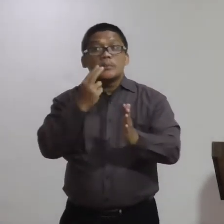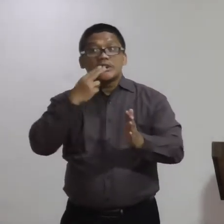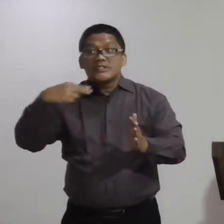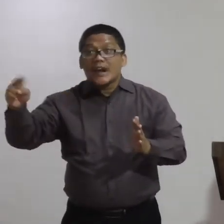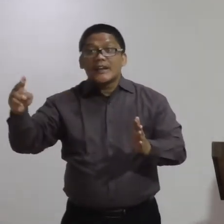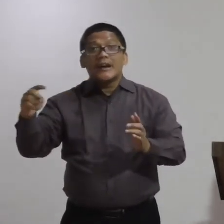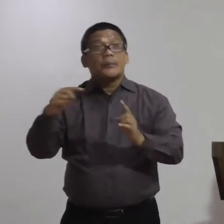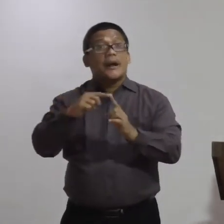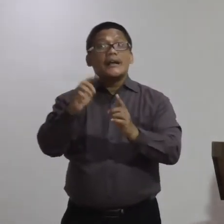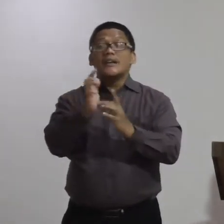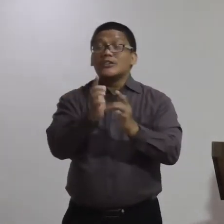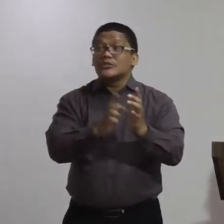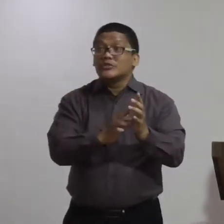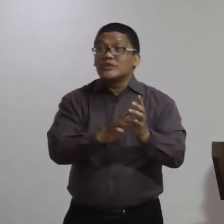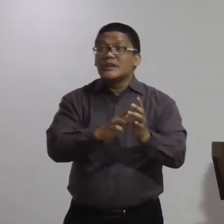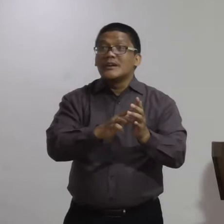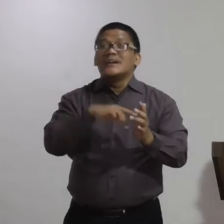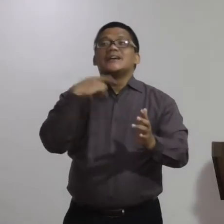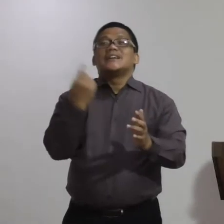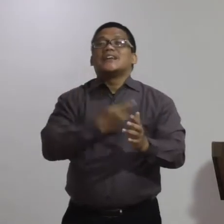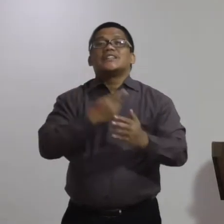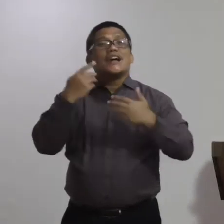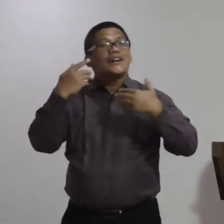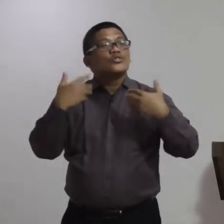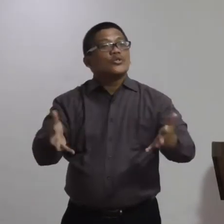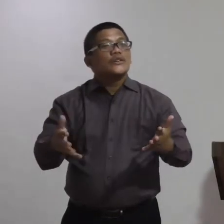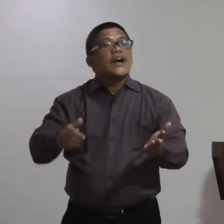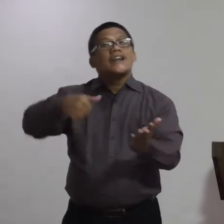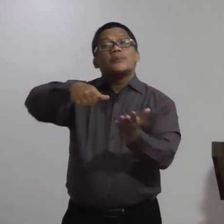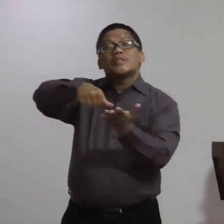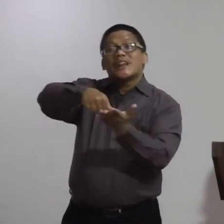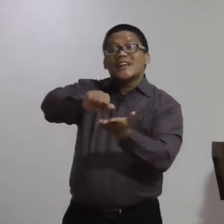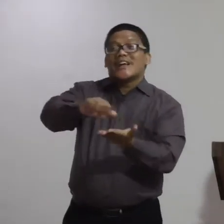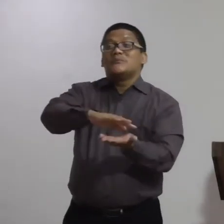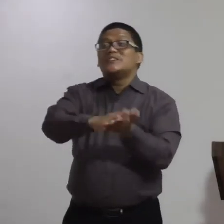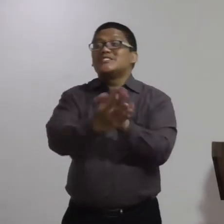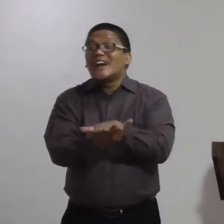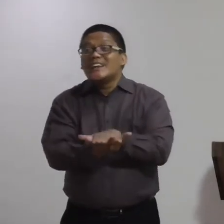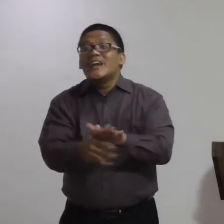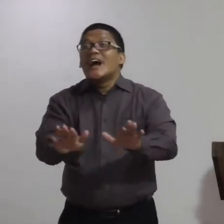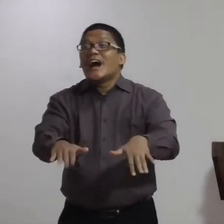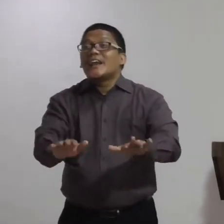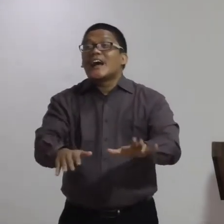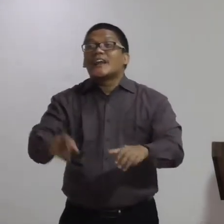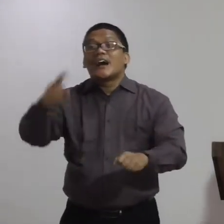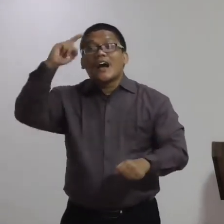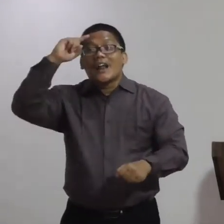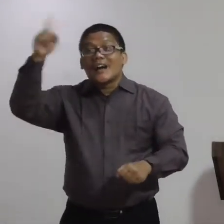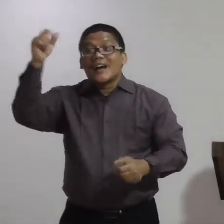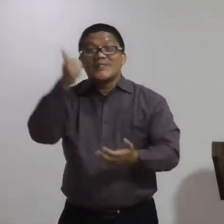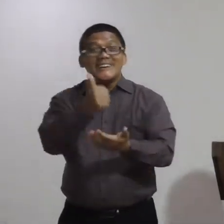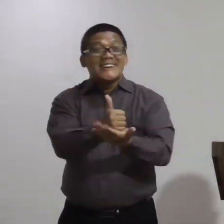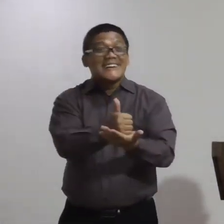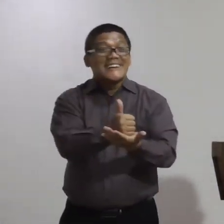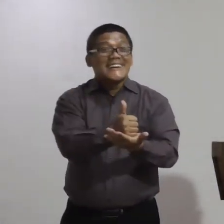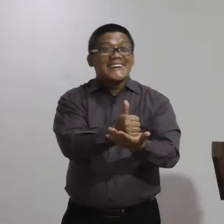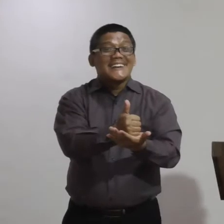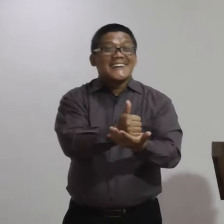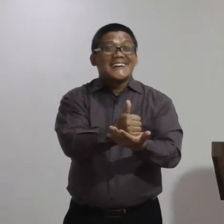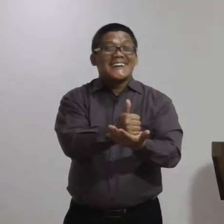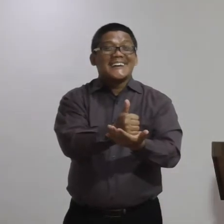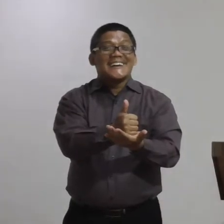percaya kepada Yesus, maka kita dimateraikan oleh Roh Kudus menjadi anak-anak Allah.